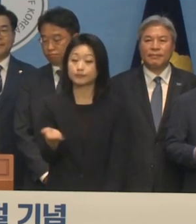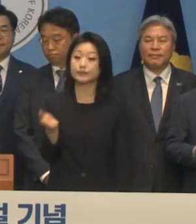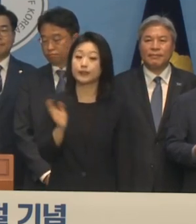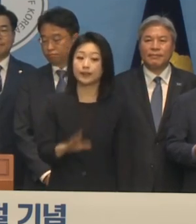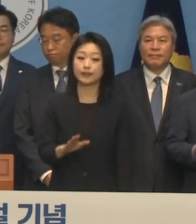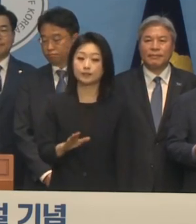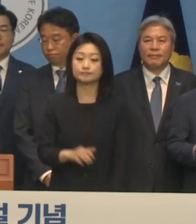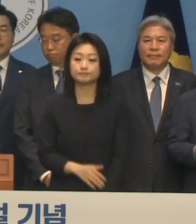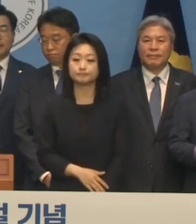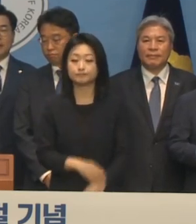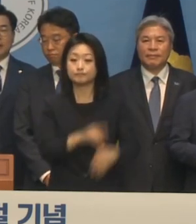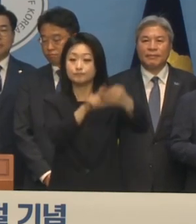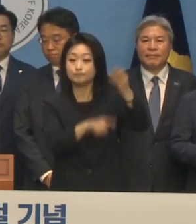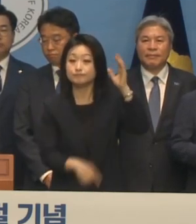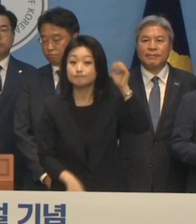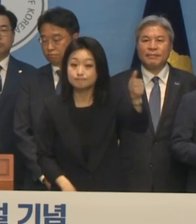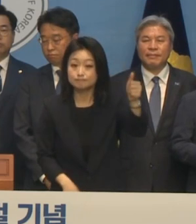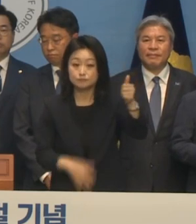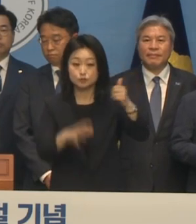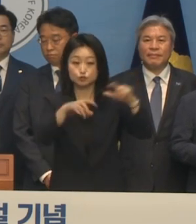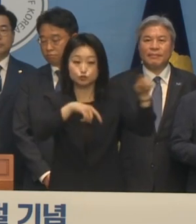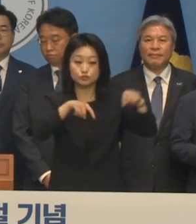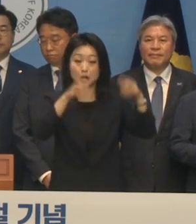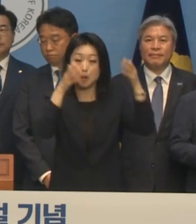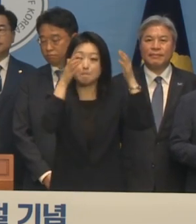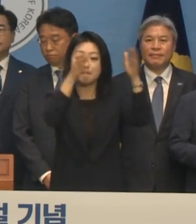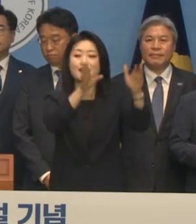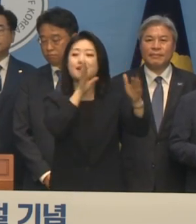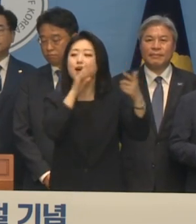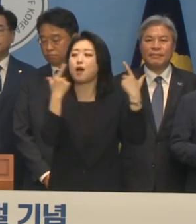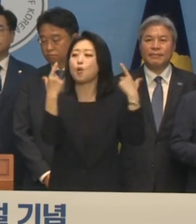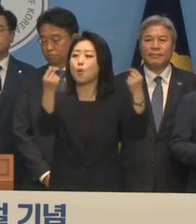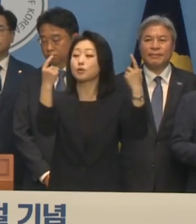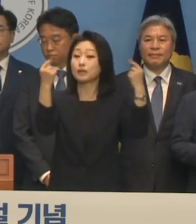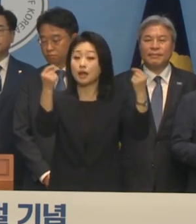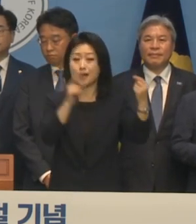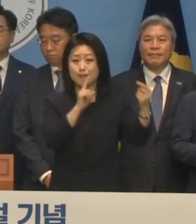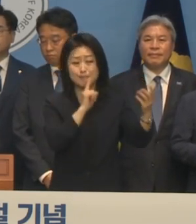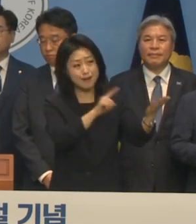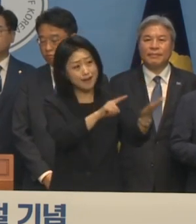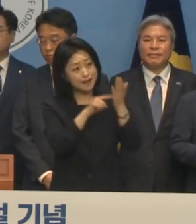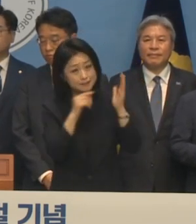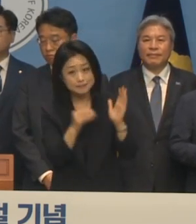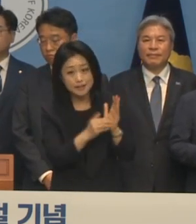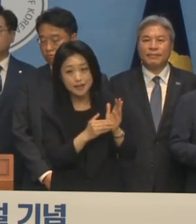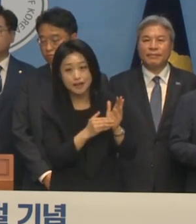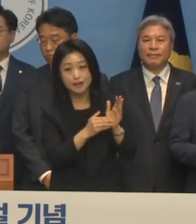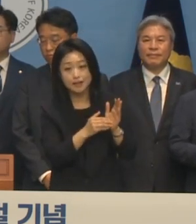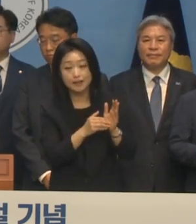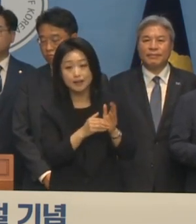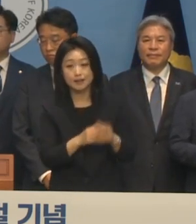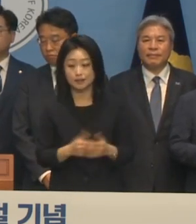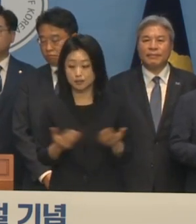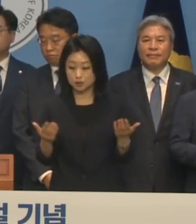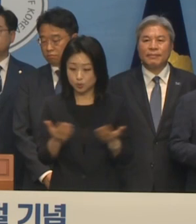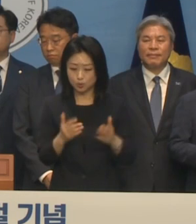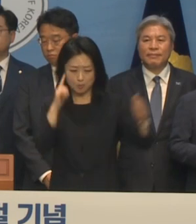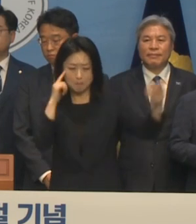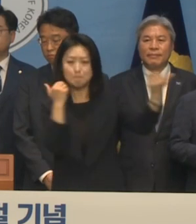윤석열 대통령은 여전히 국정 방향은 옳다는 태도를 고수하고 있습니다.